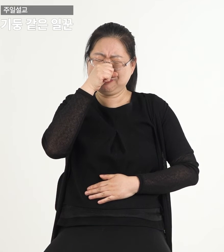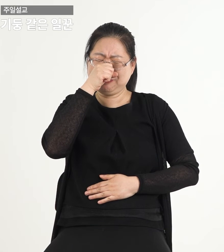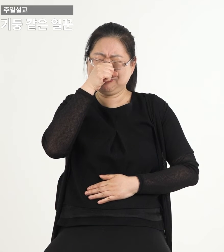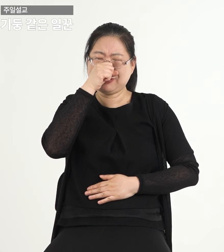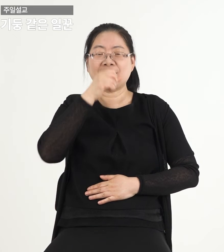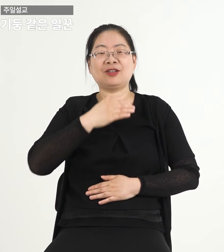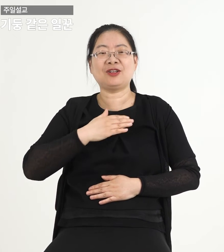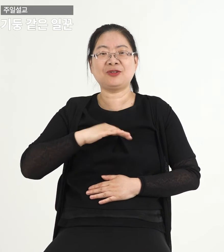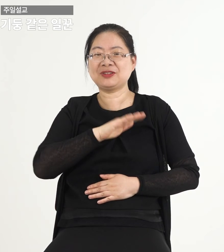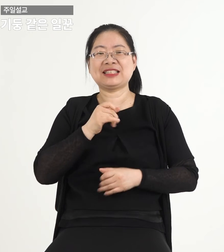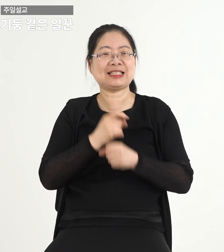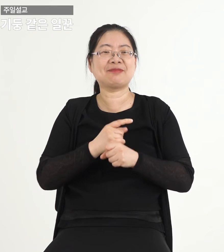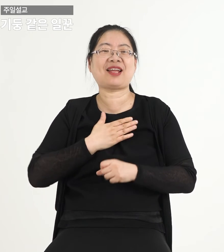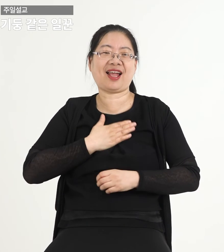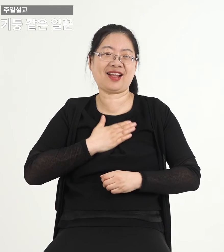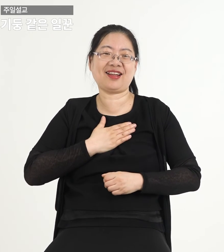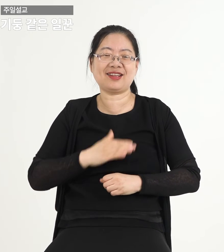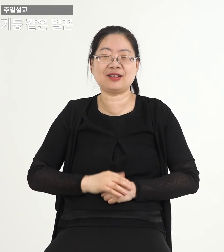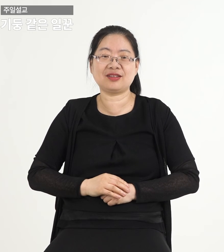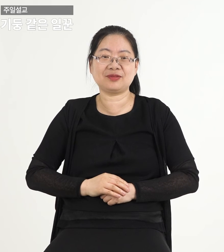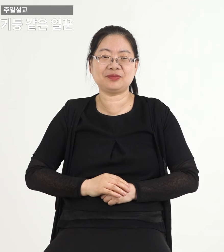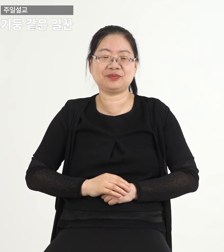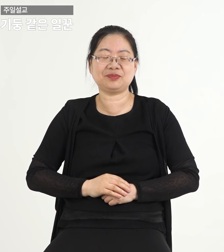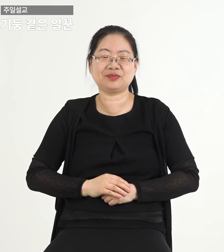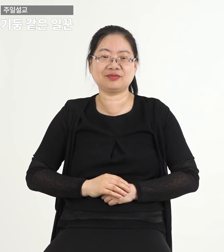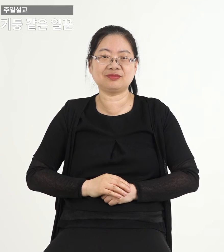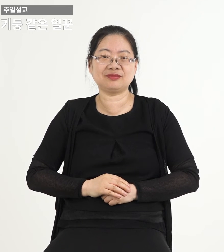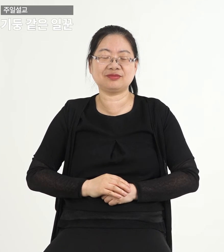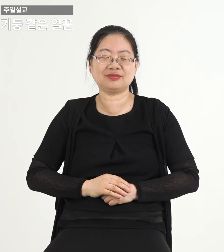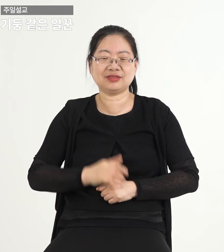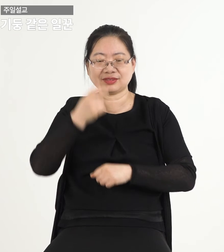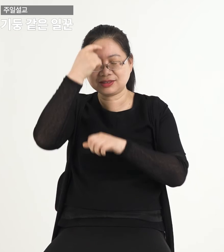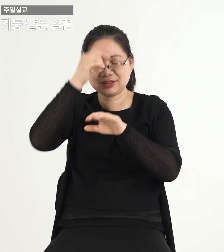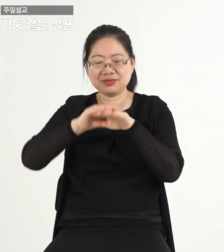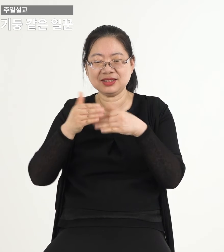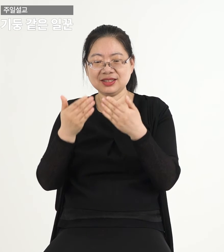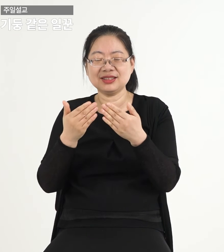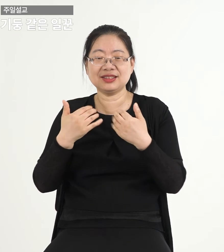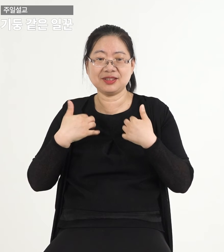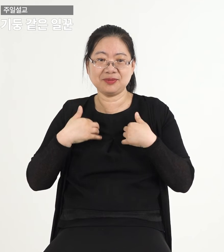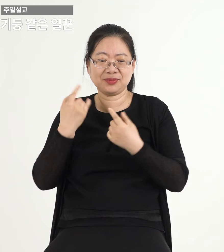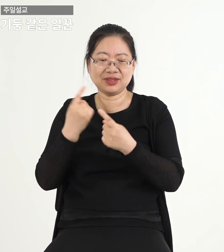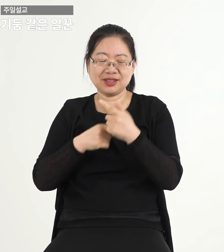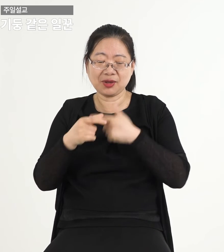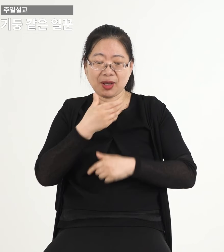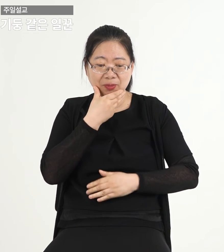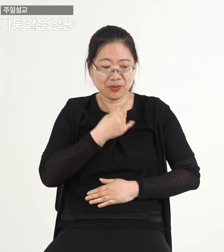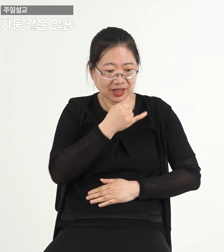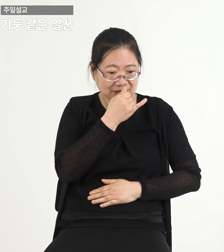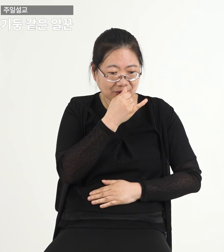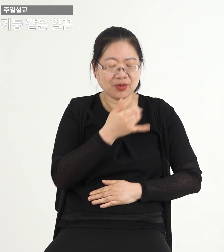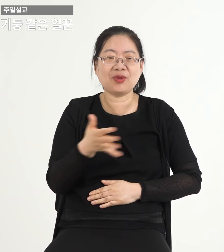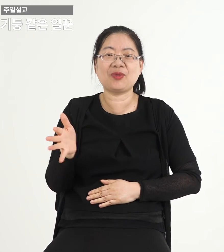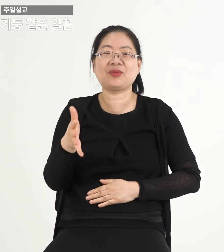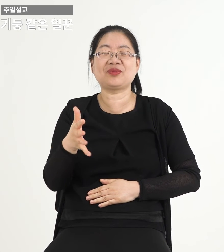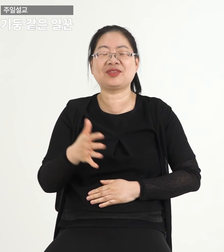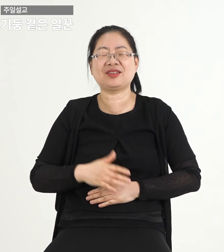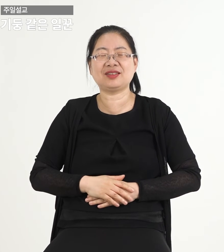알잖아요, 우리는. 예? 그보다 더 행복한 재미가 있어요? 그걸